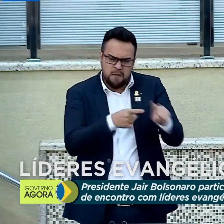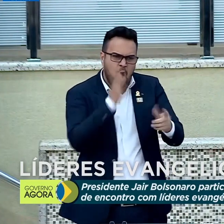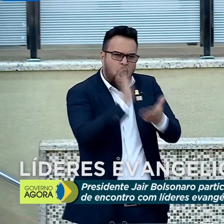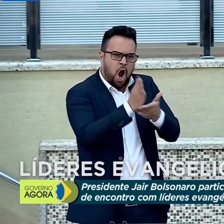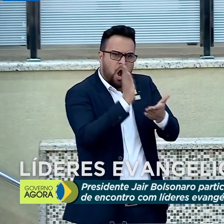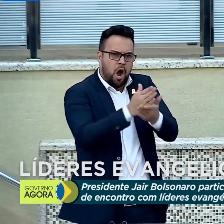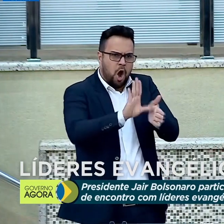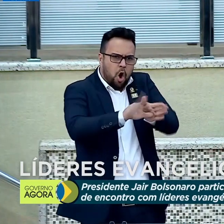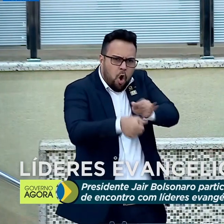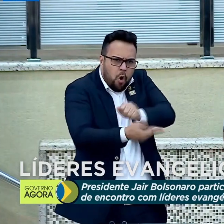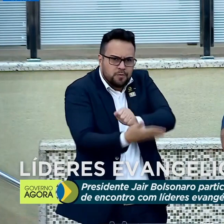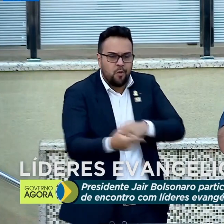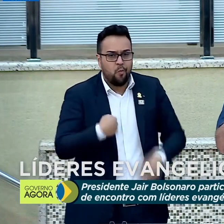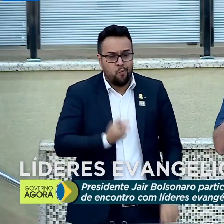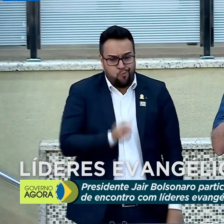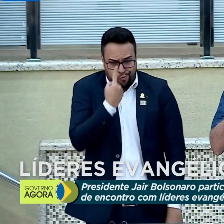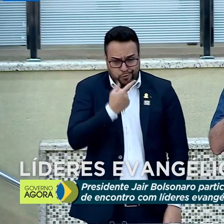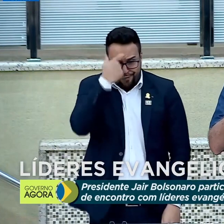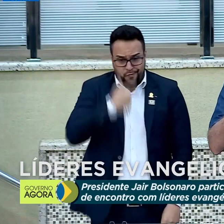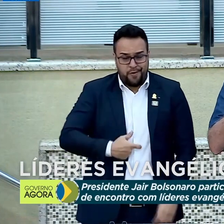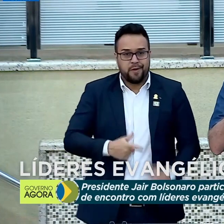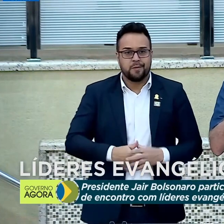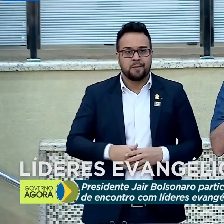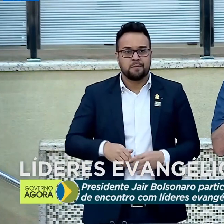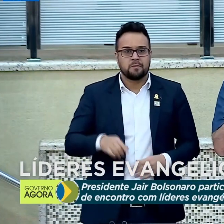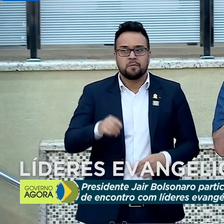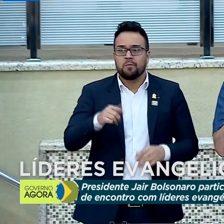de corrupção. Se aparecer,